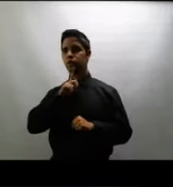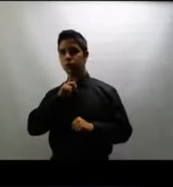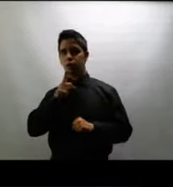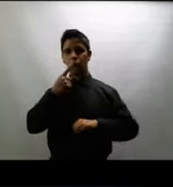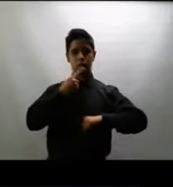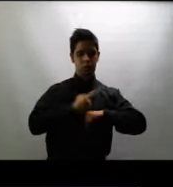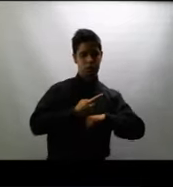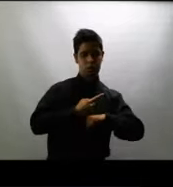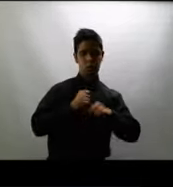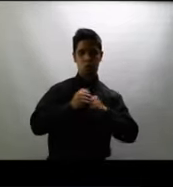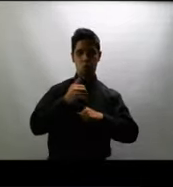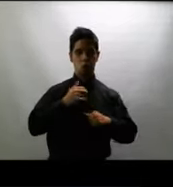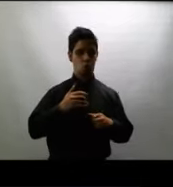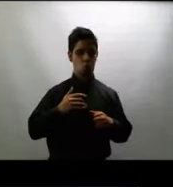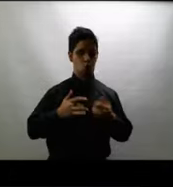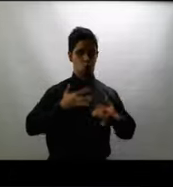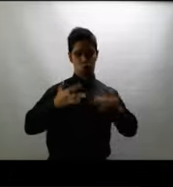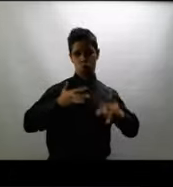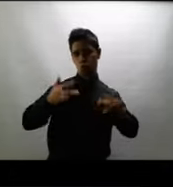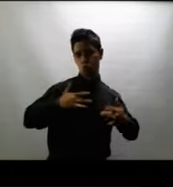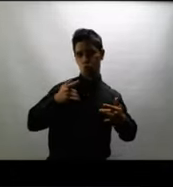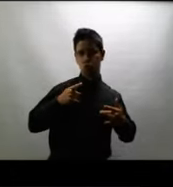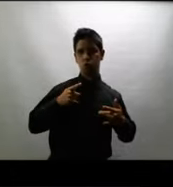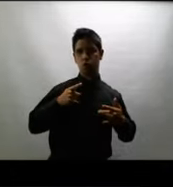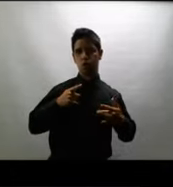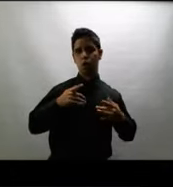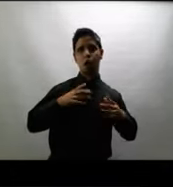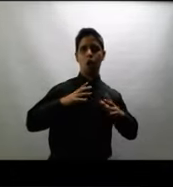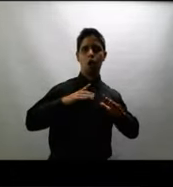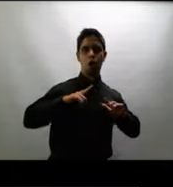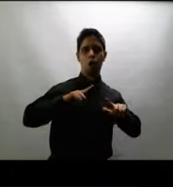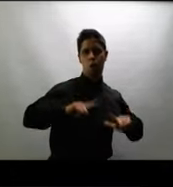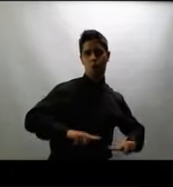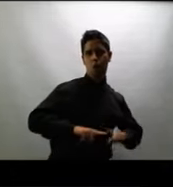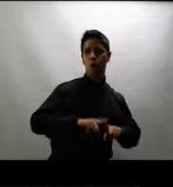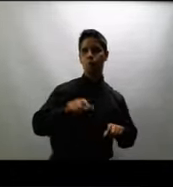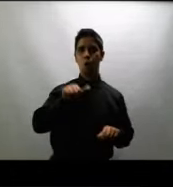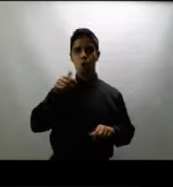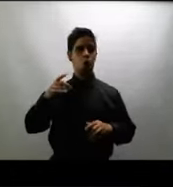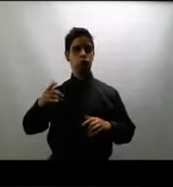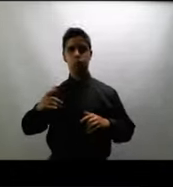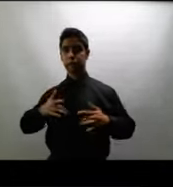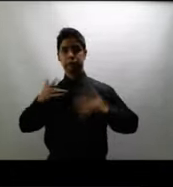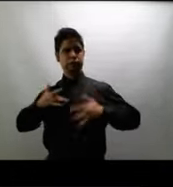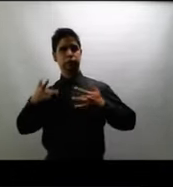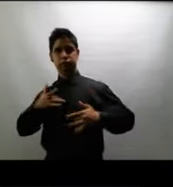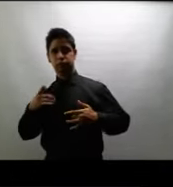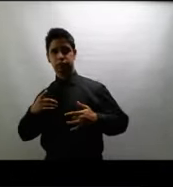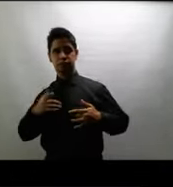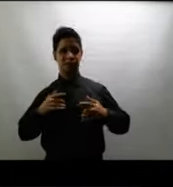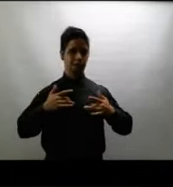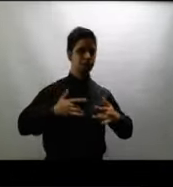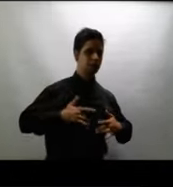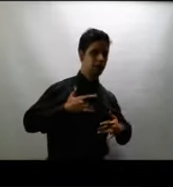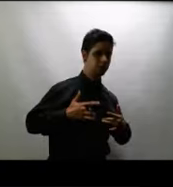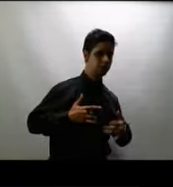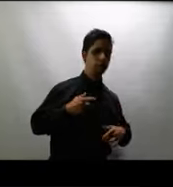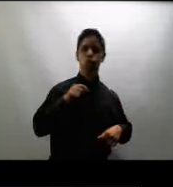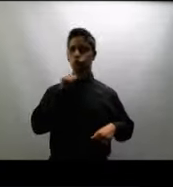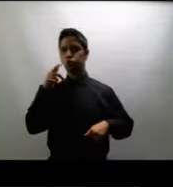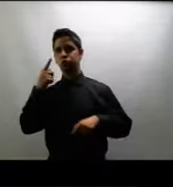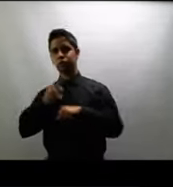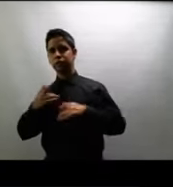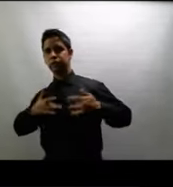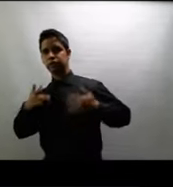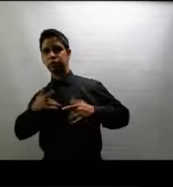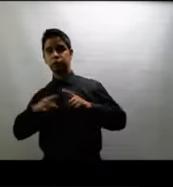como en la baja, smooth. Y hay días que uno está como que hyper. Entonces, yo le digo, es bien